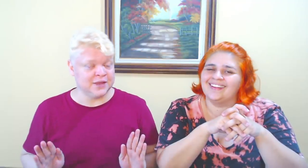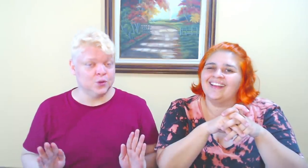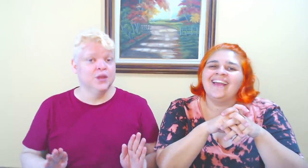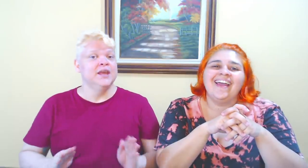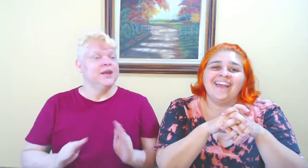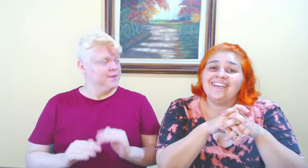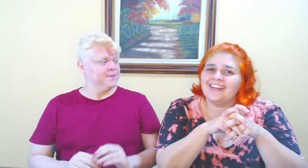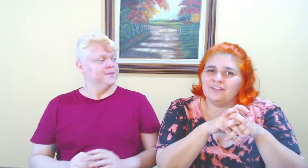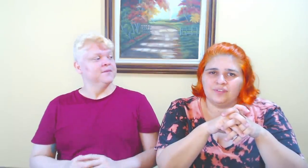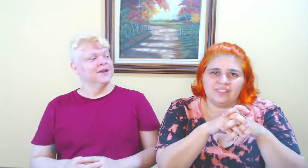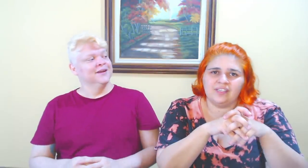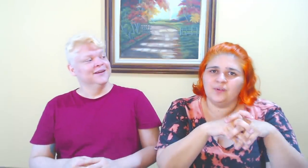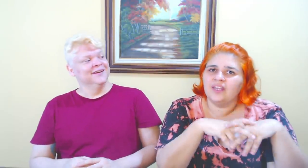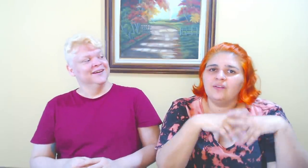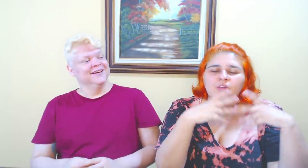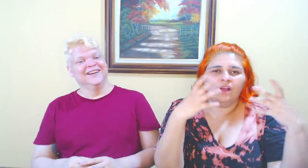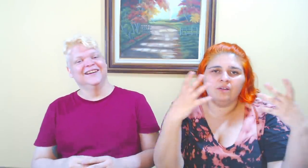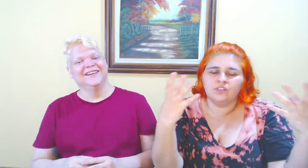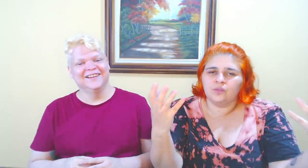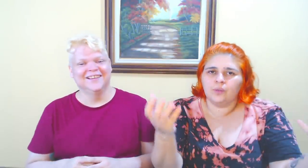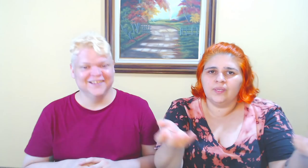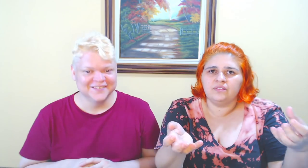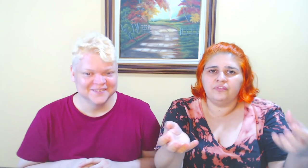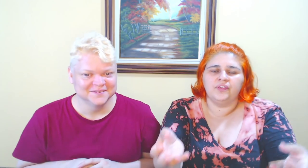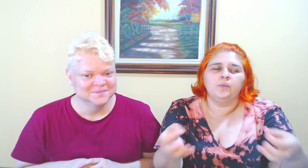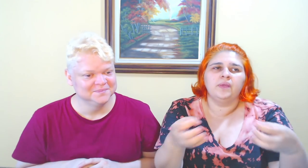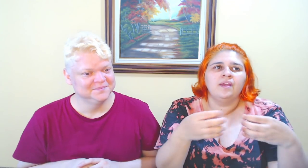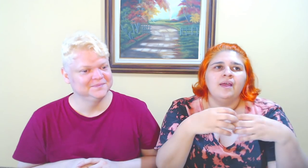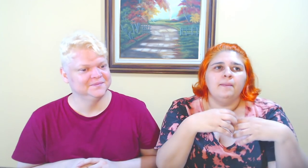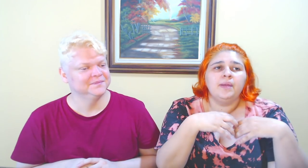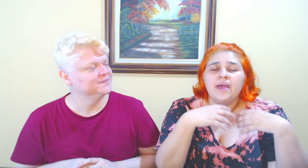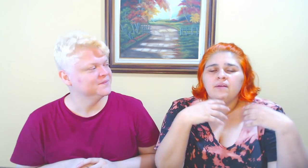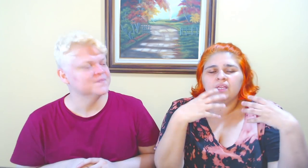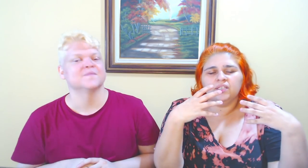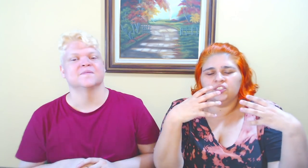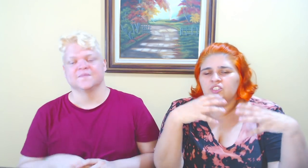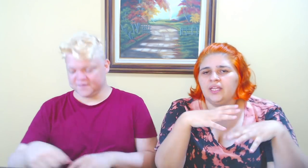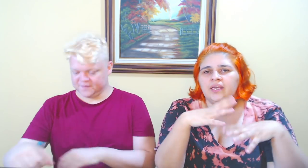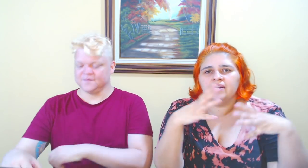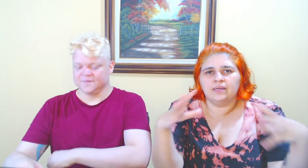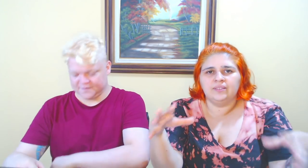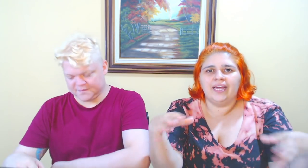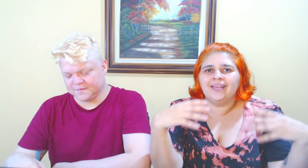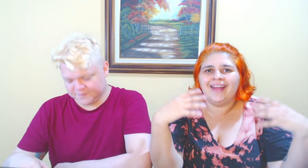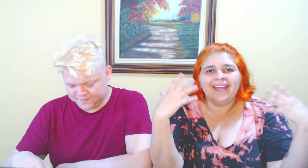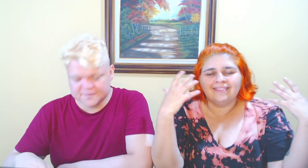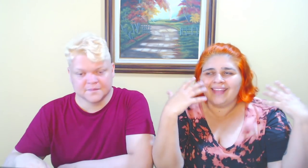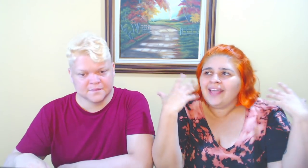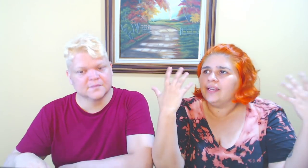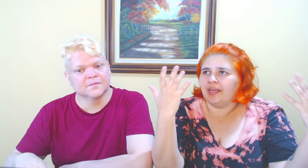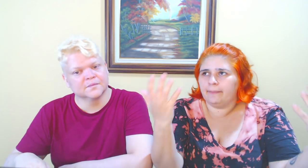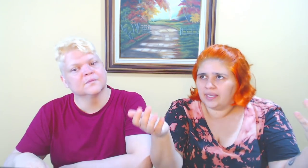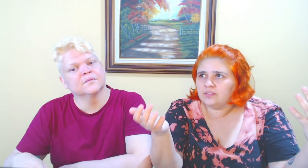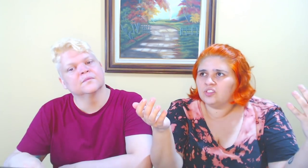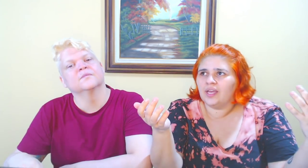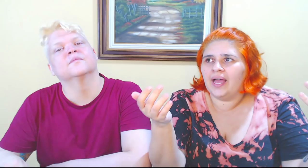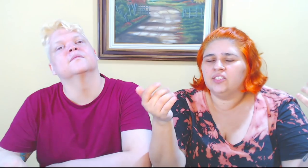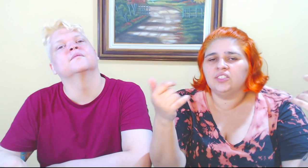É incrível O que o Nolan Construiu nesse filme Primeiro que A gente tem que Ressaltar que Tecnicamente A gente